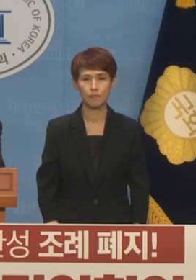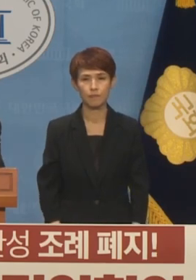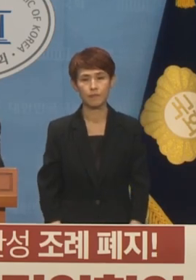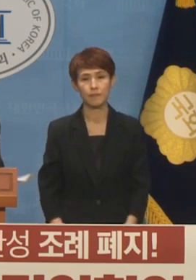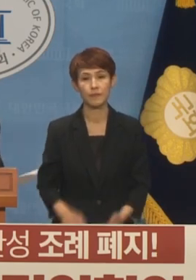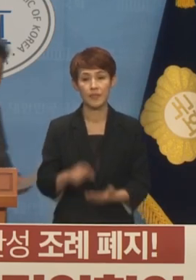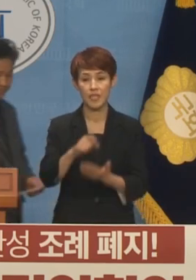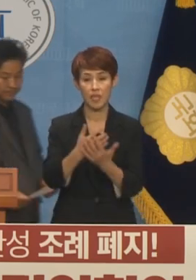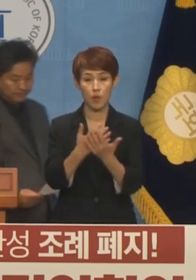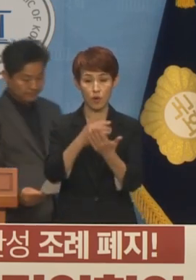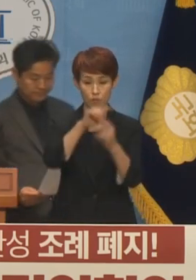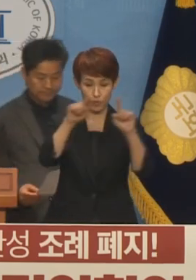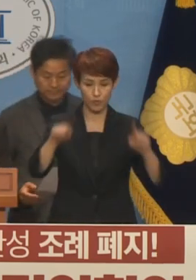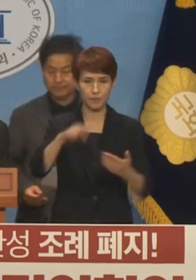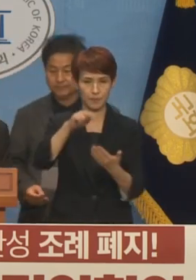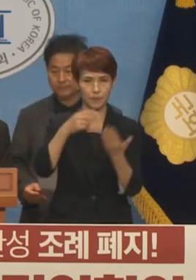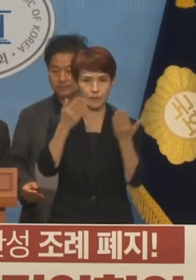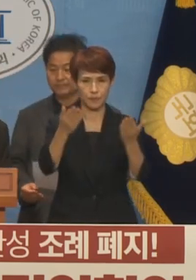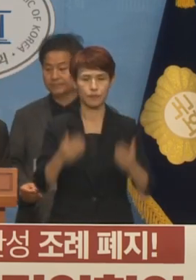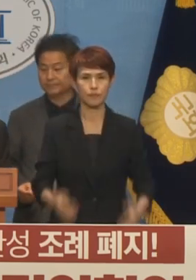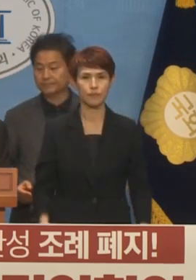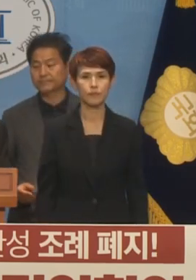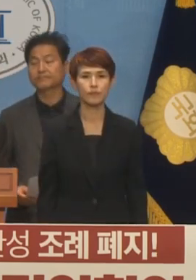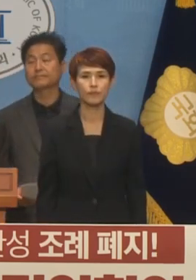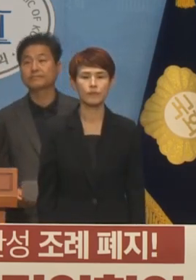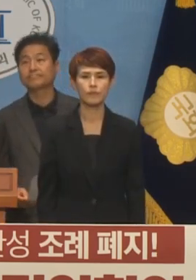기자회견문을 낭독하도록 하겠습니다.